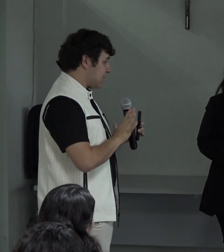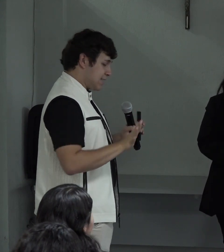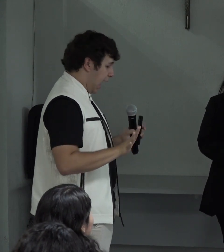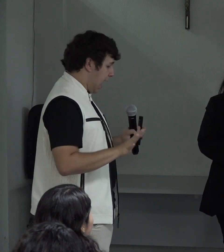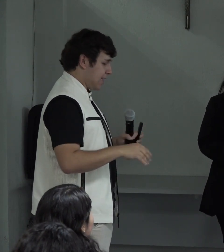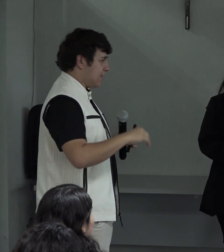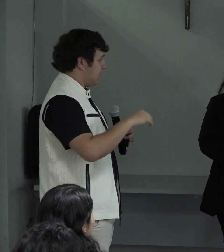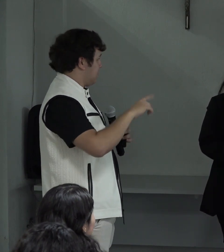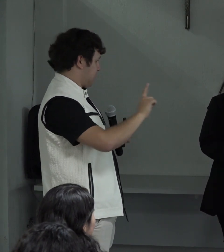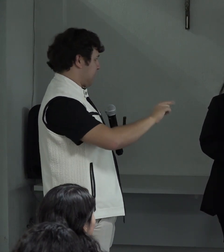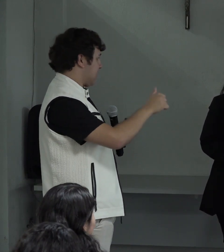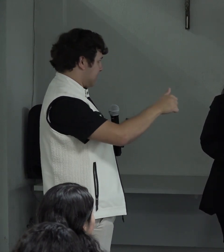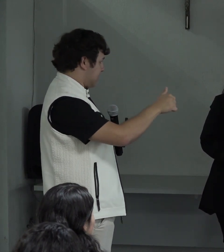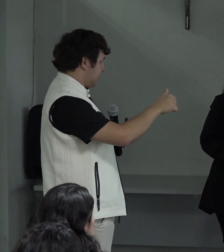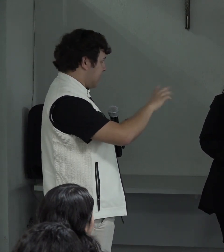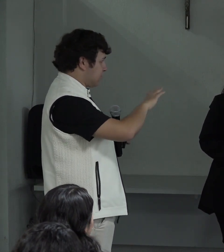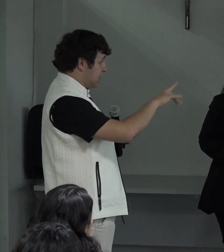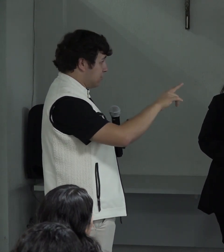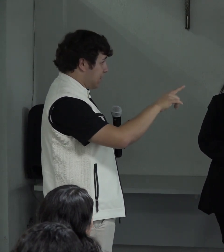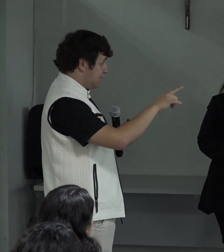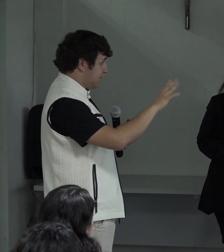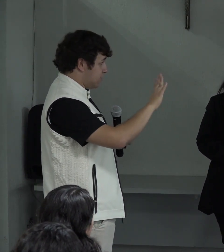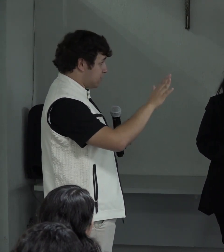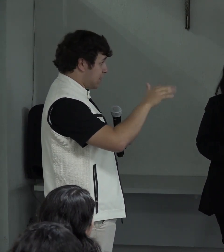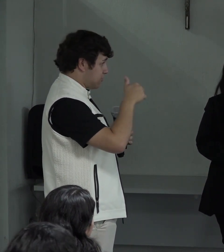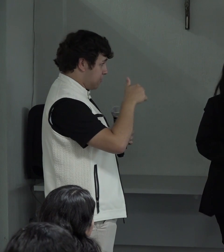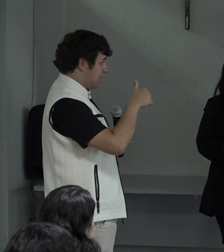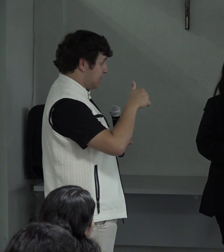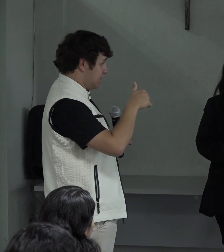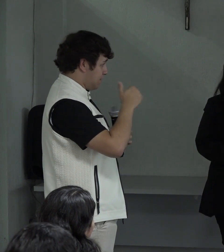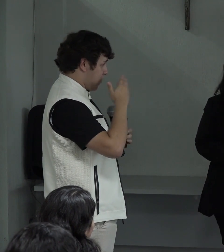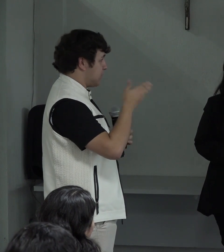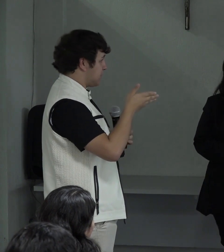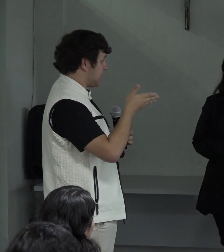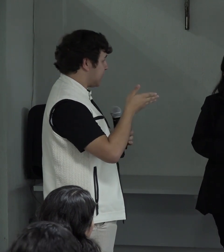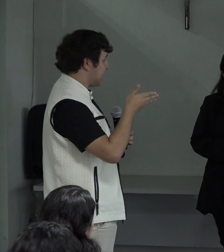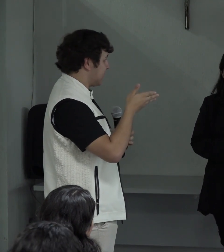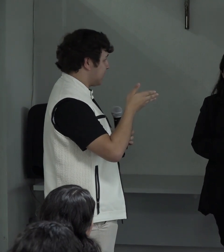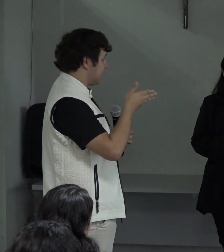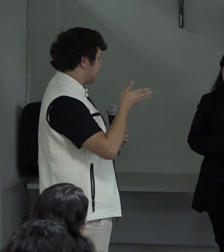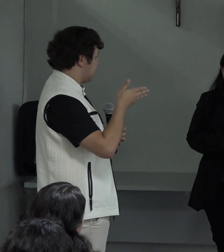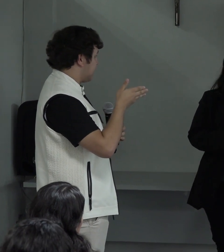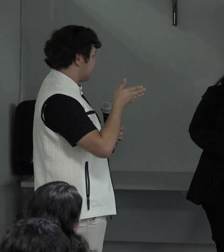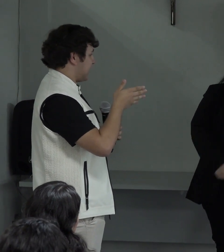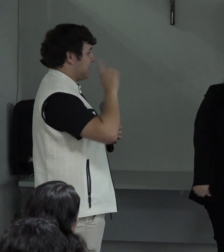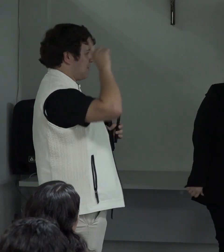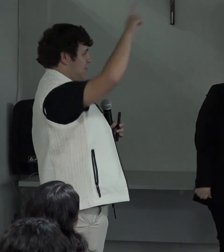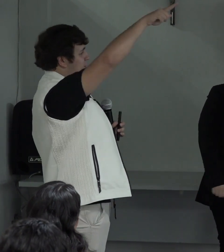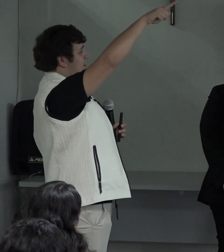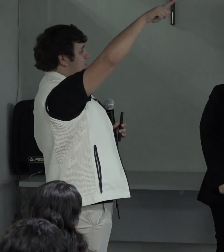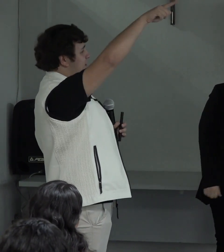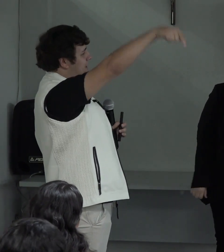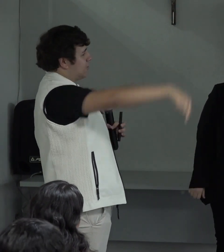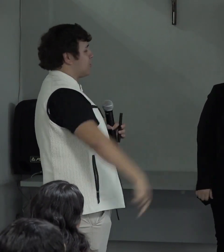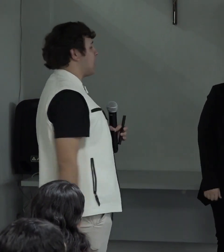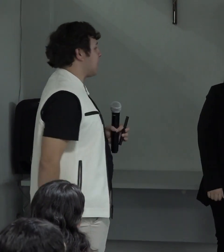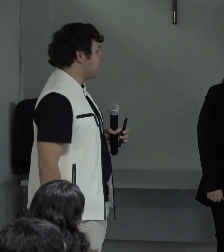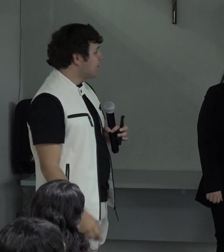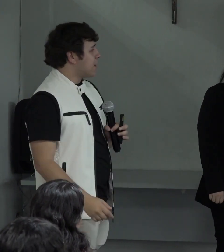Ya. Excelente. ¿Alguna duda? ¿Pregunta? ¿Todo bien? ¿Podemos empezar? ¿Sí? Nos volteamos hacia el otro lado y